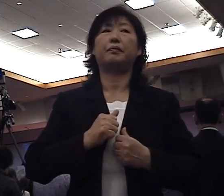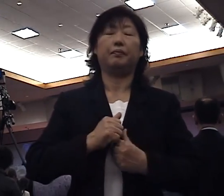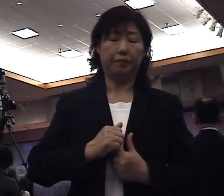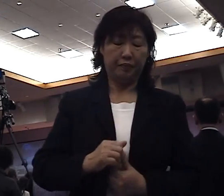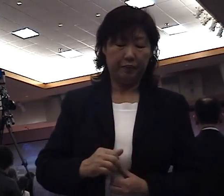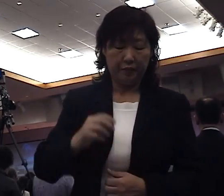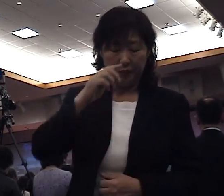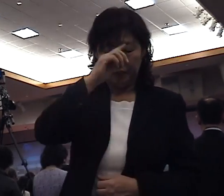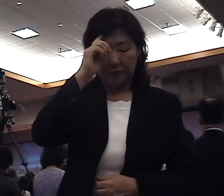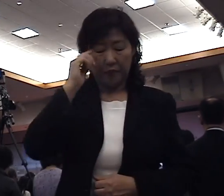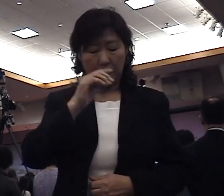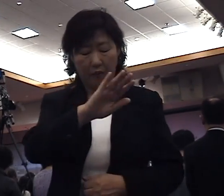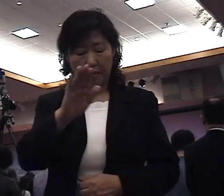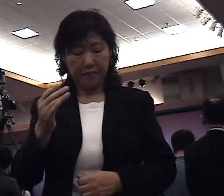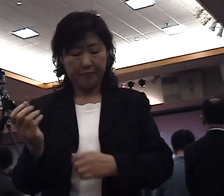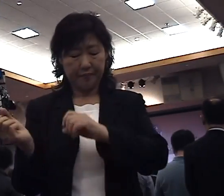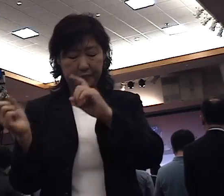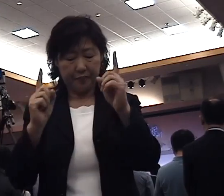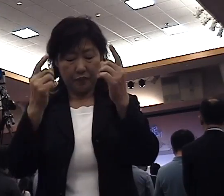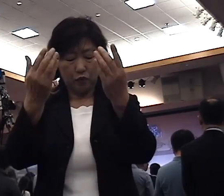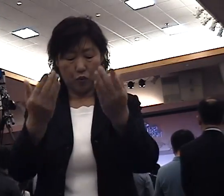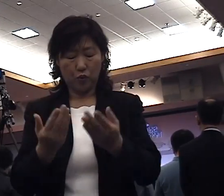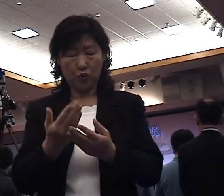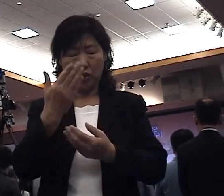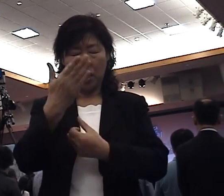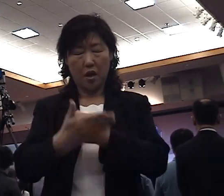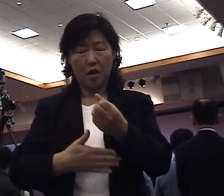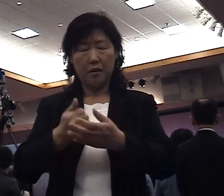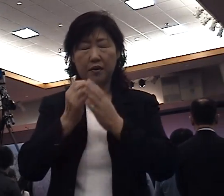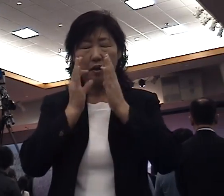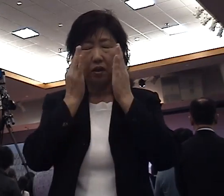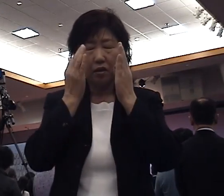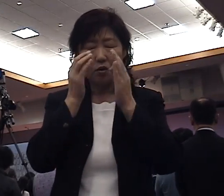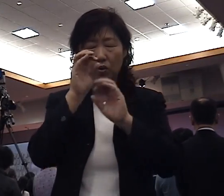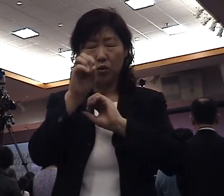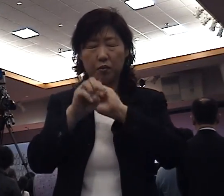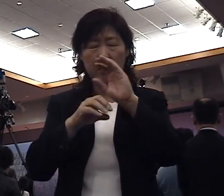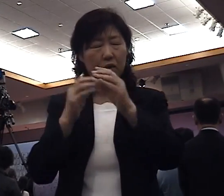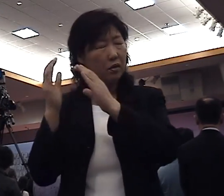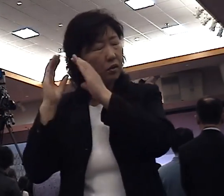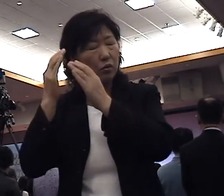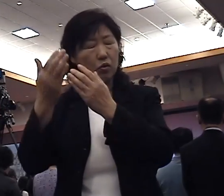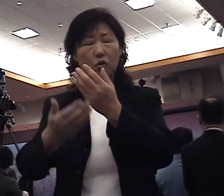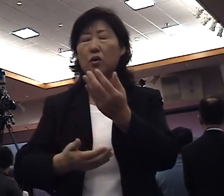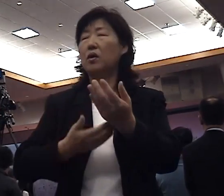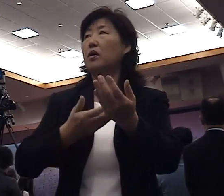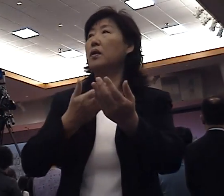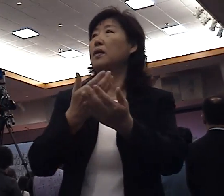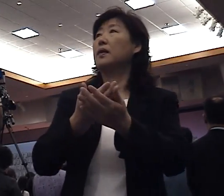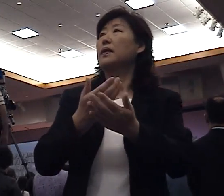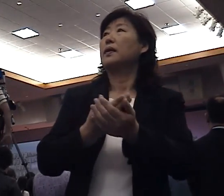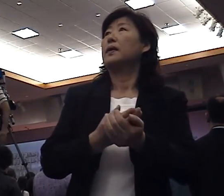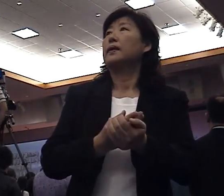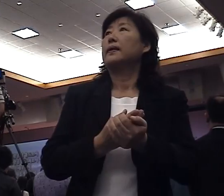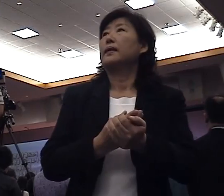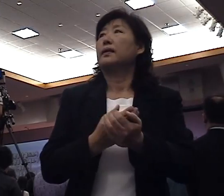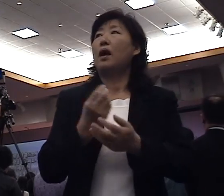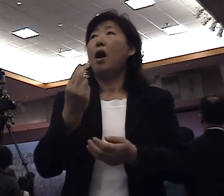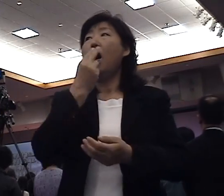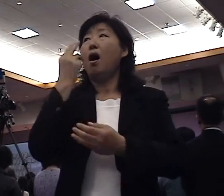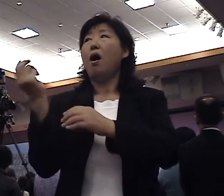우리를 살려주기를 원하시는 하나님, 이 시간 우리의 간절한 고백을 들어주옵소서. 같이 찬양합니다.